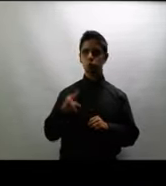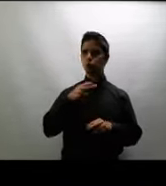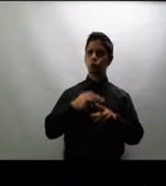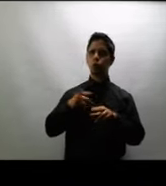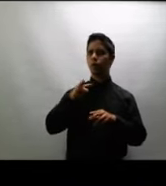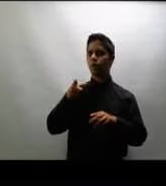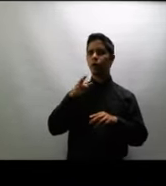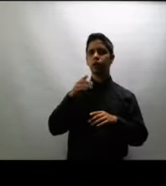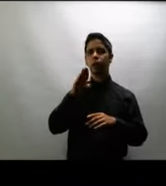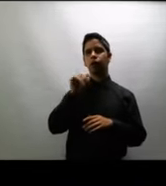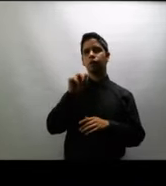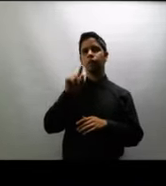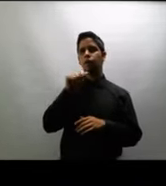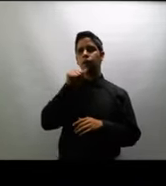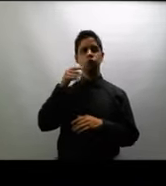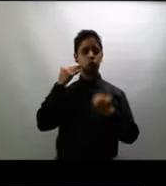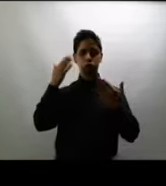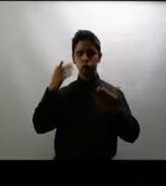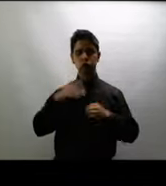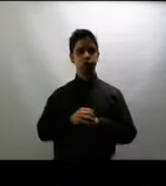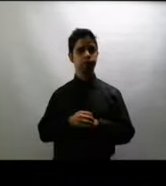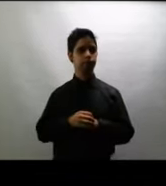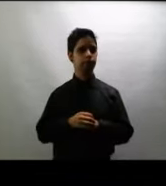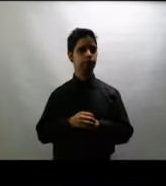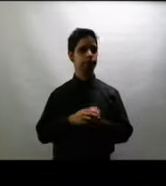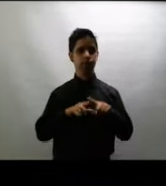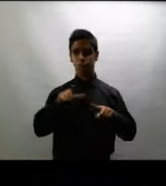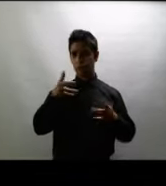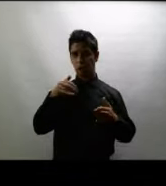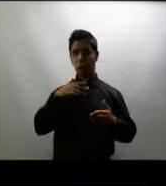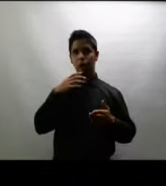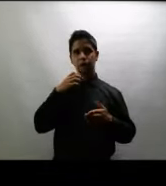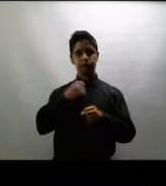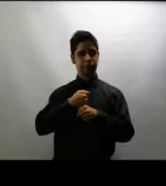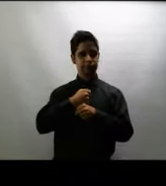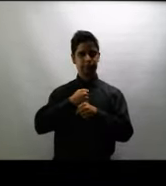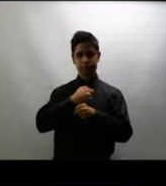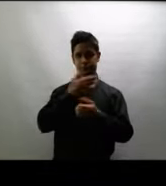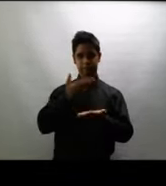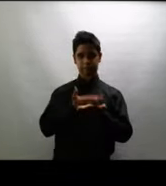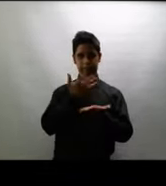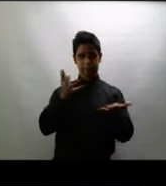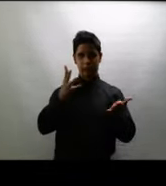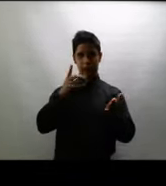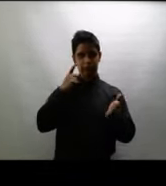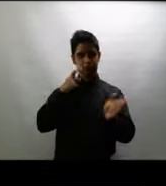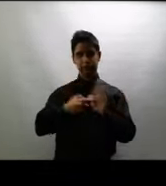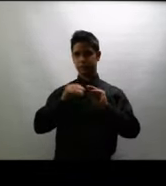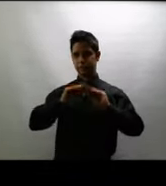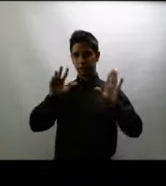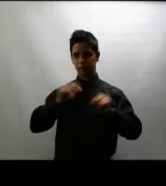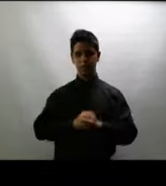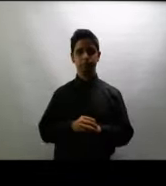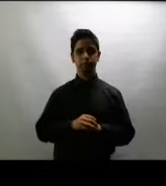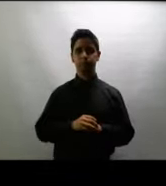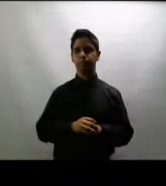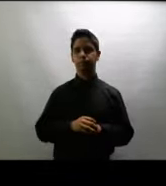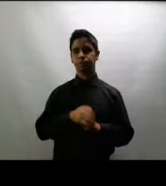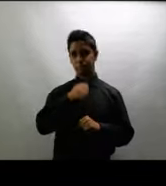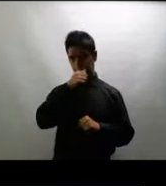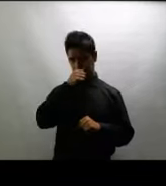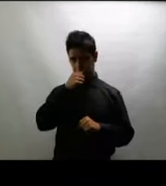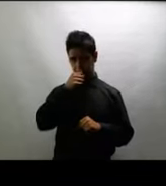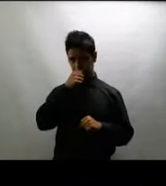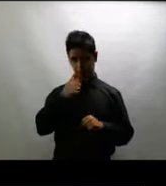sé. Le digo, pero ya la referencia al café estaba obvia, hay que buscar algo relacionado. Le digo a él, fíjate que nosotros siempre